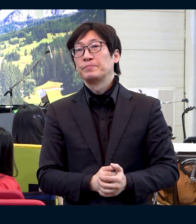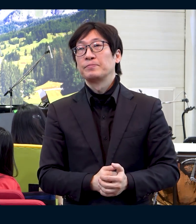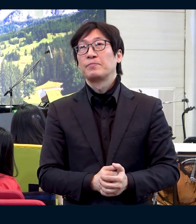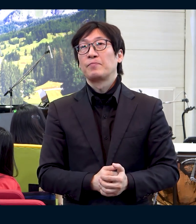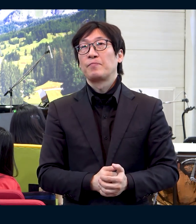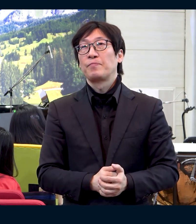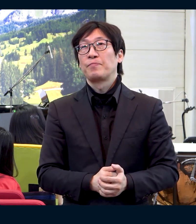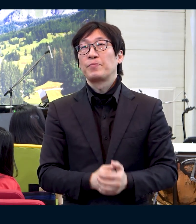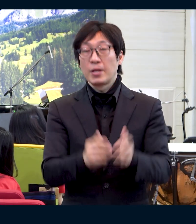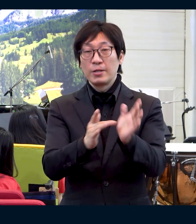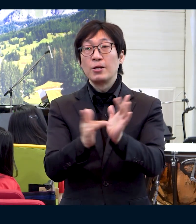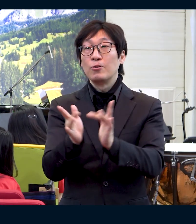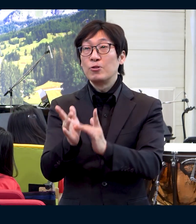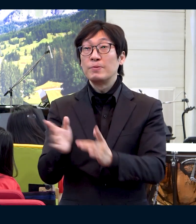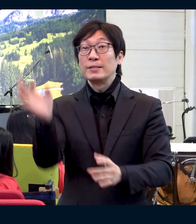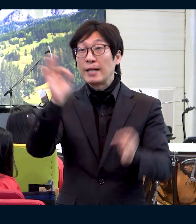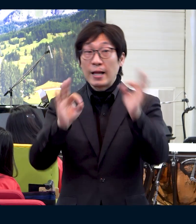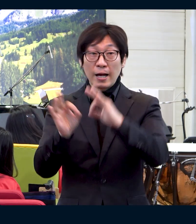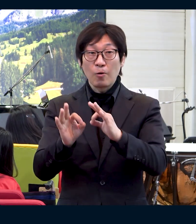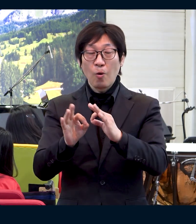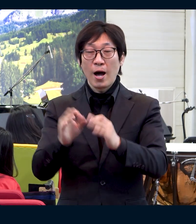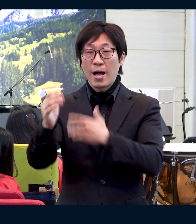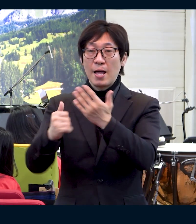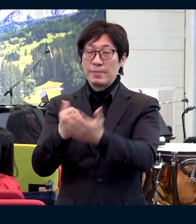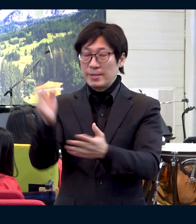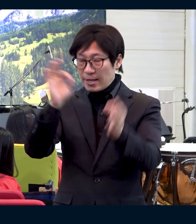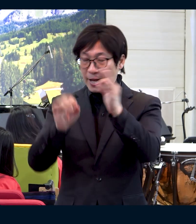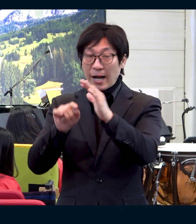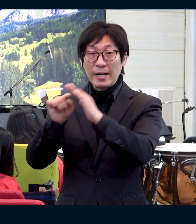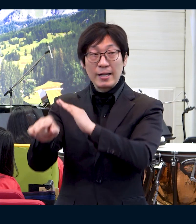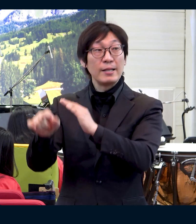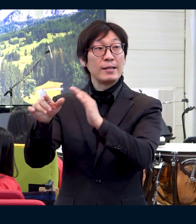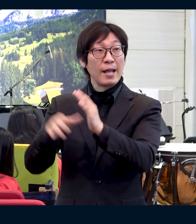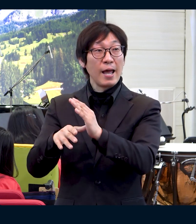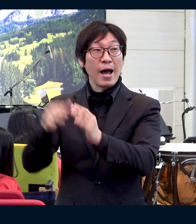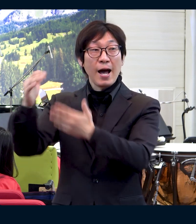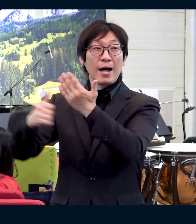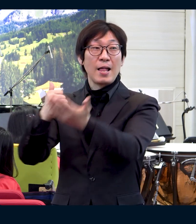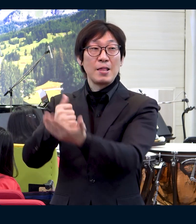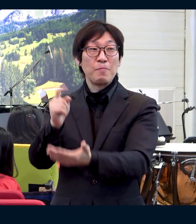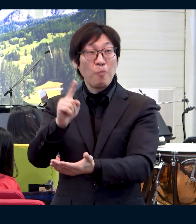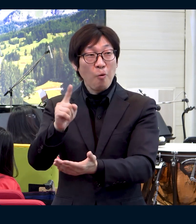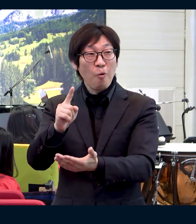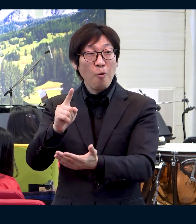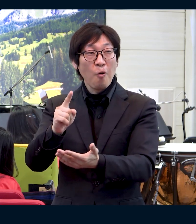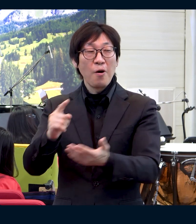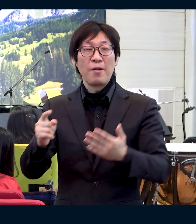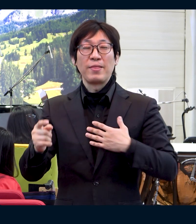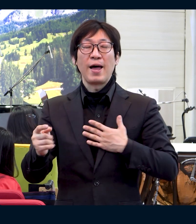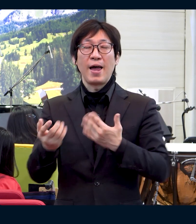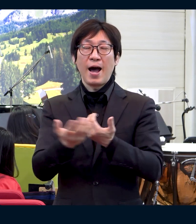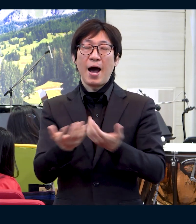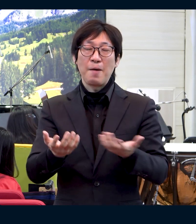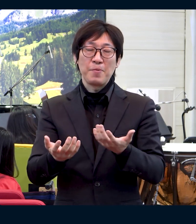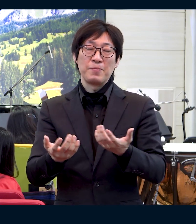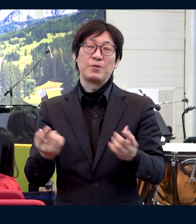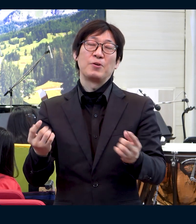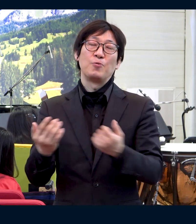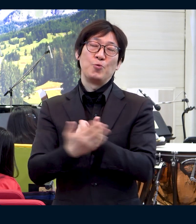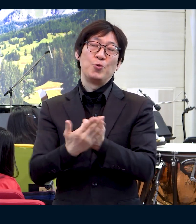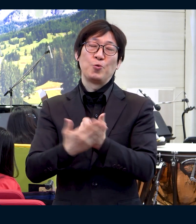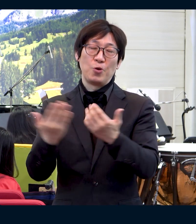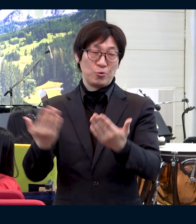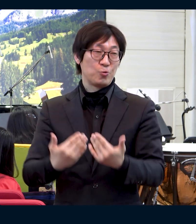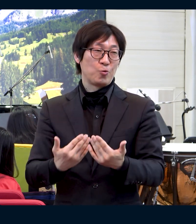여러분, 예수님을 찾고 하나님 앞에 나아갈 때 우리 하나님께서는요, 그 아픔을 위로해 주시며 고쳐주시는 이심을 또